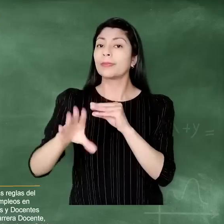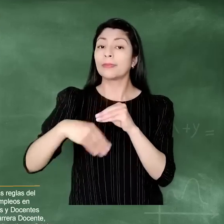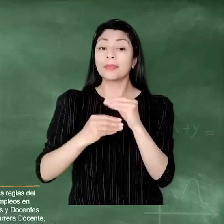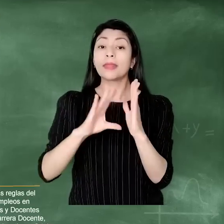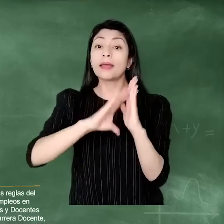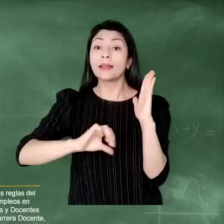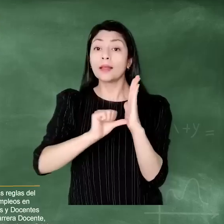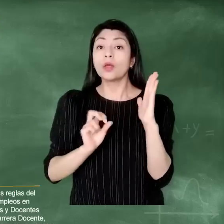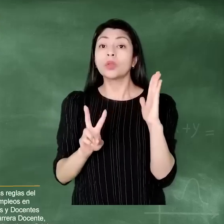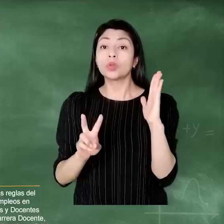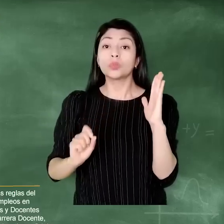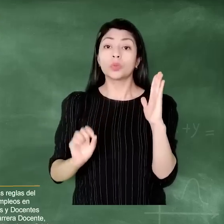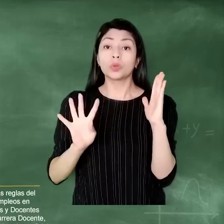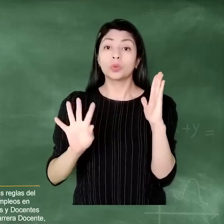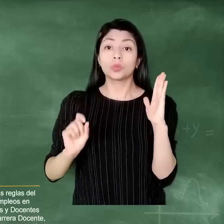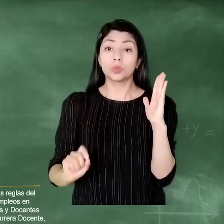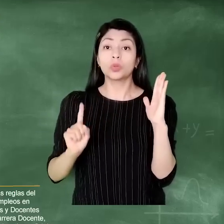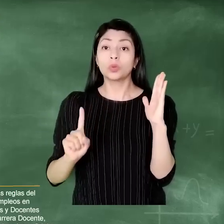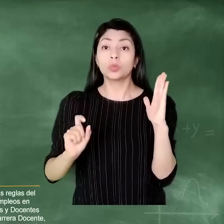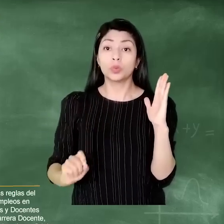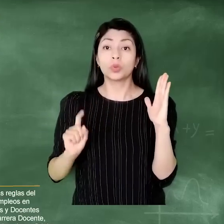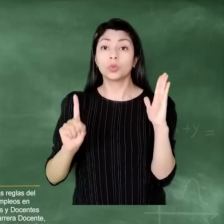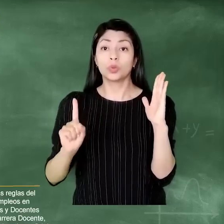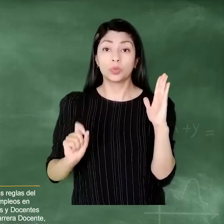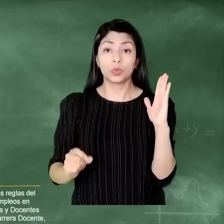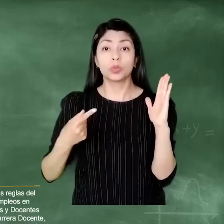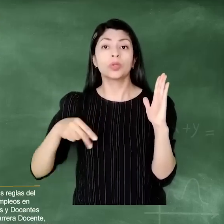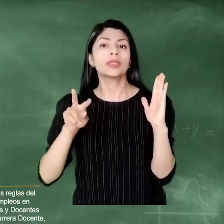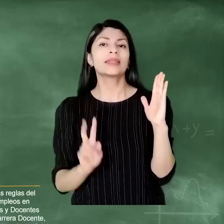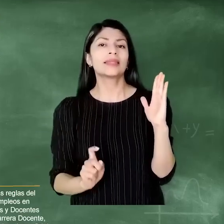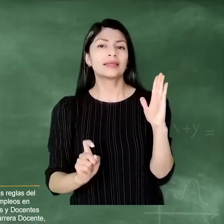las disposiciones del artículo